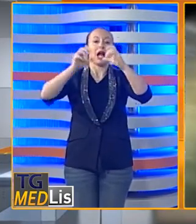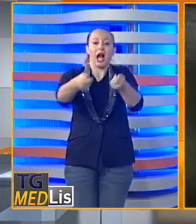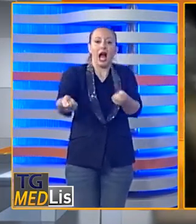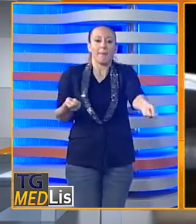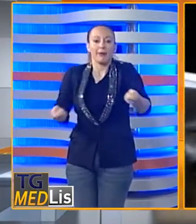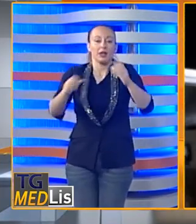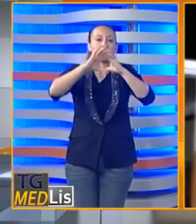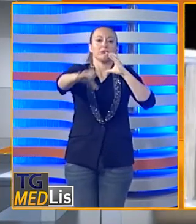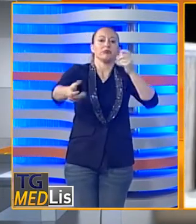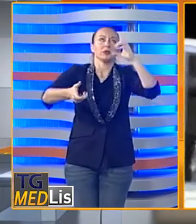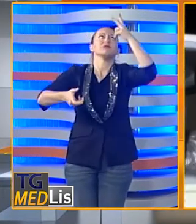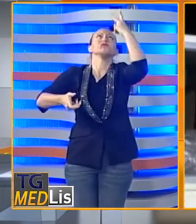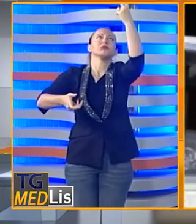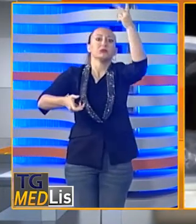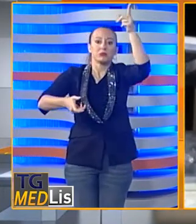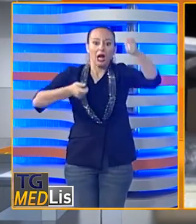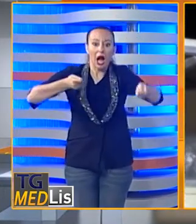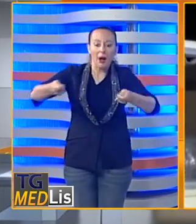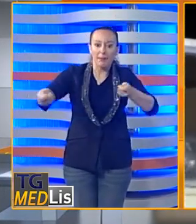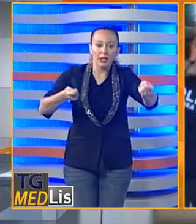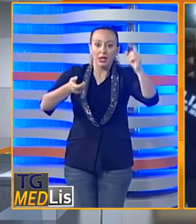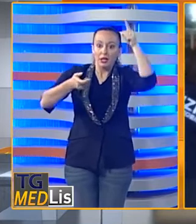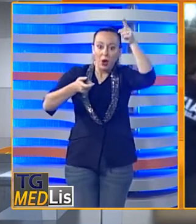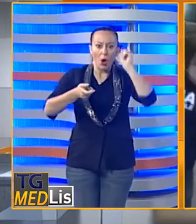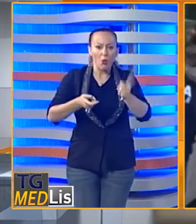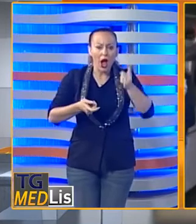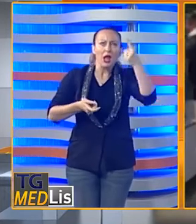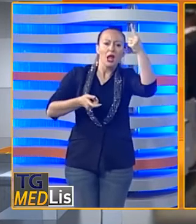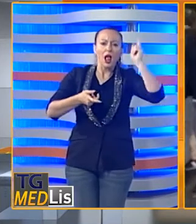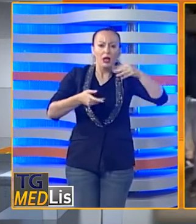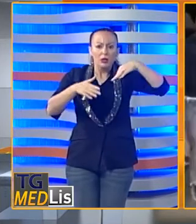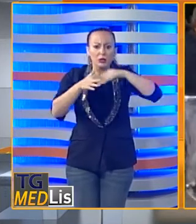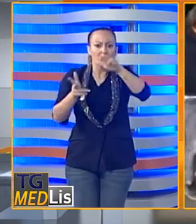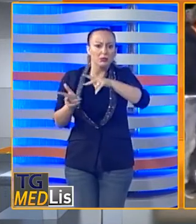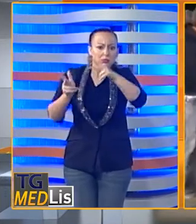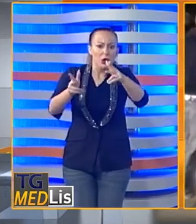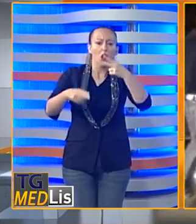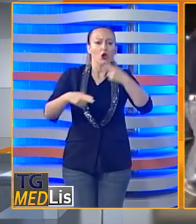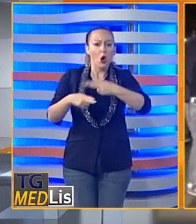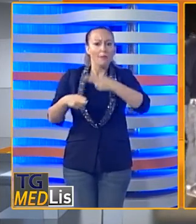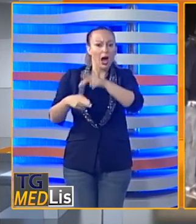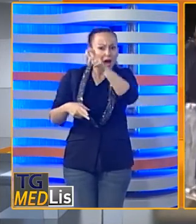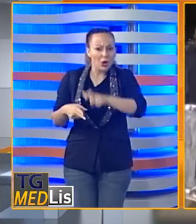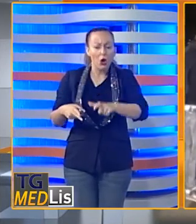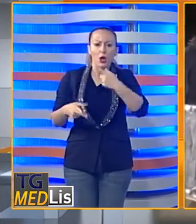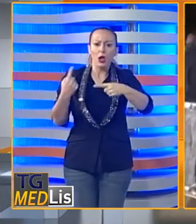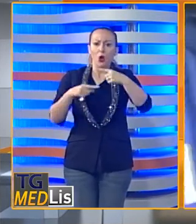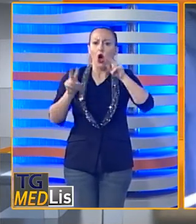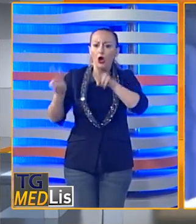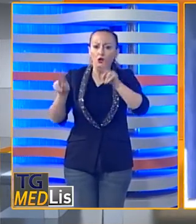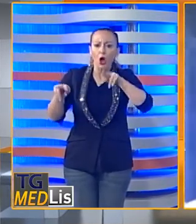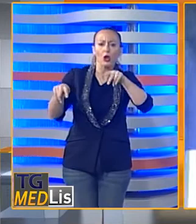stato controllato dall'equipaggio di una volante durante accertamenti su strada a Ragusa, perché il camper